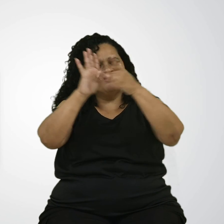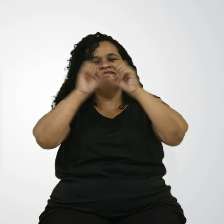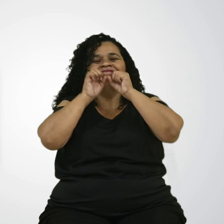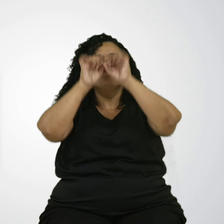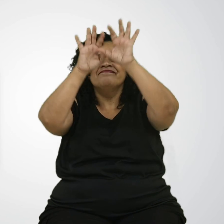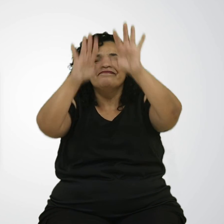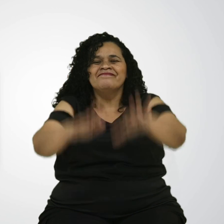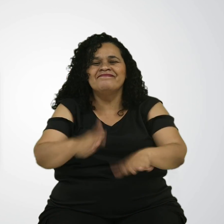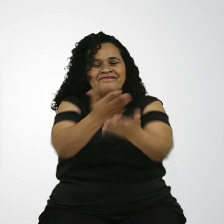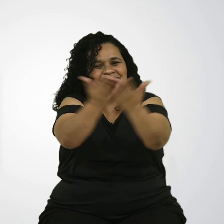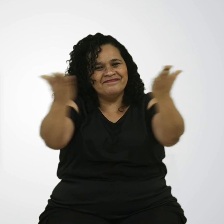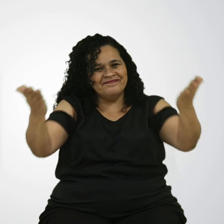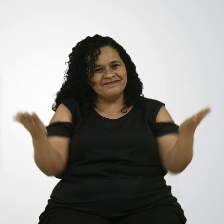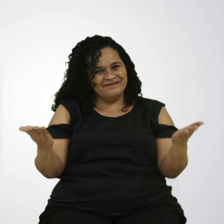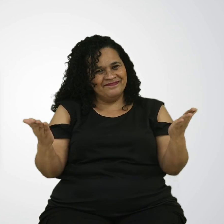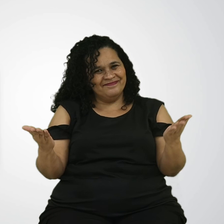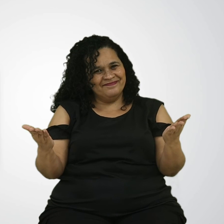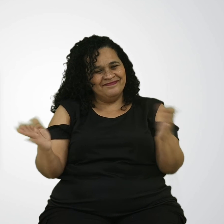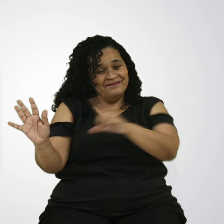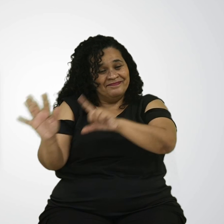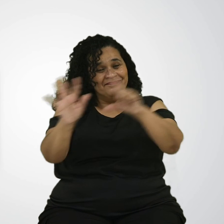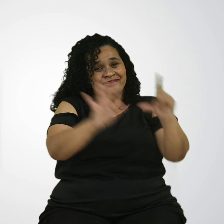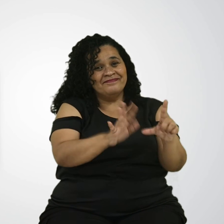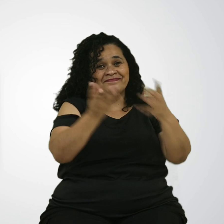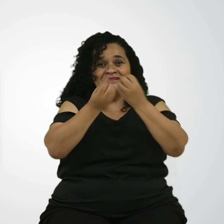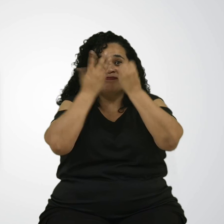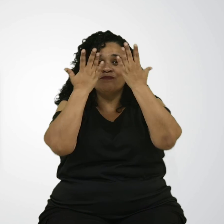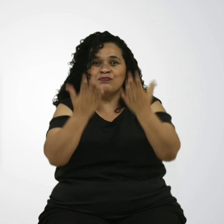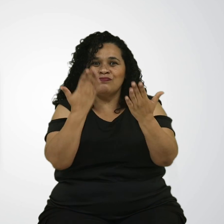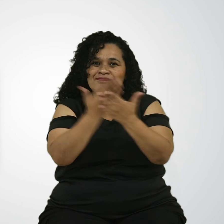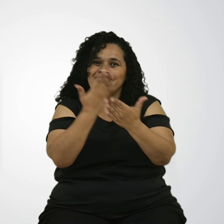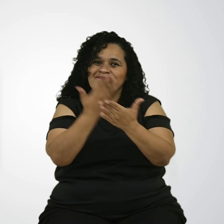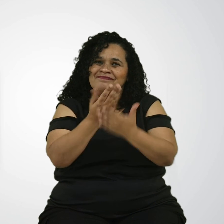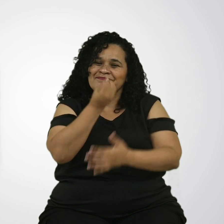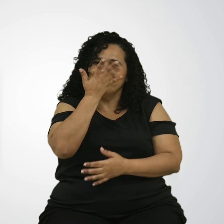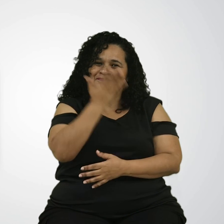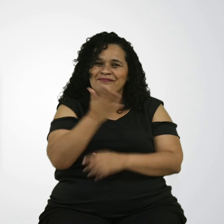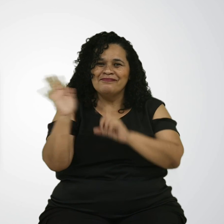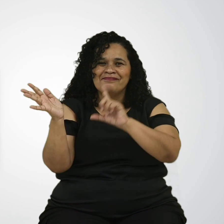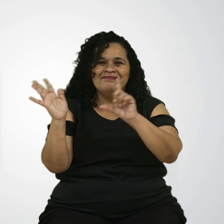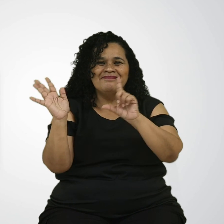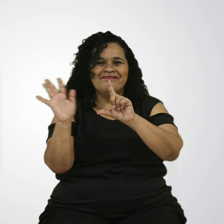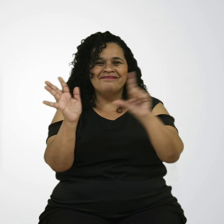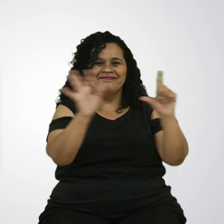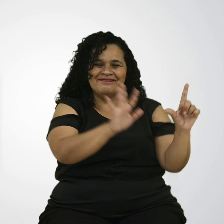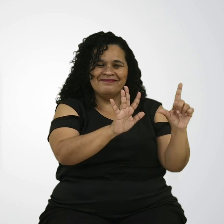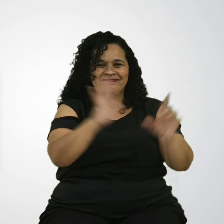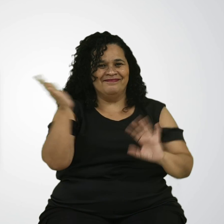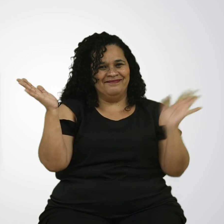você, que você tenha uma feliz semana, bons estudos e nós nos vemos na próxima semana.